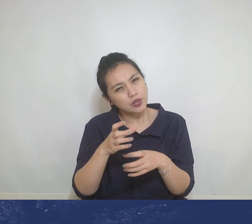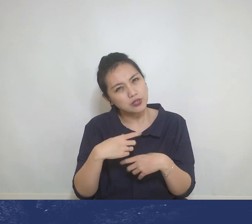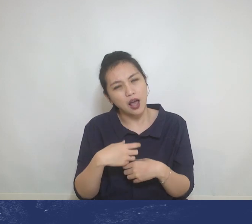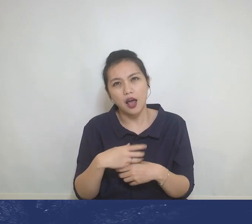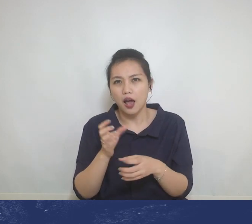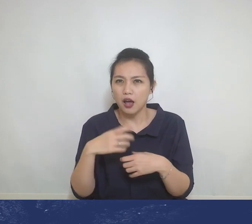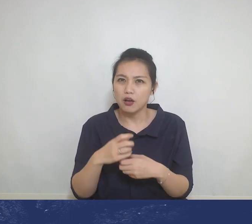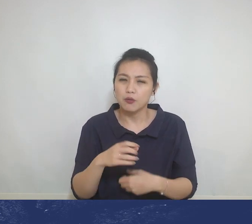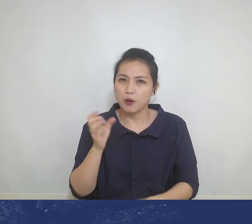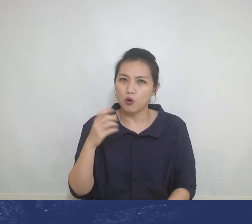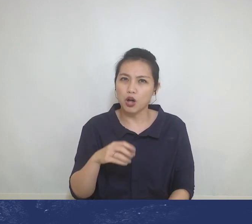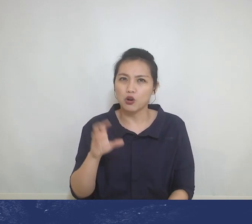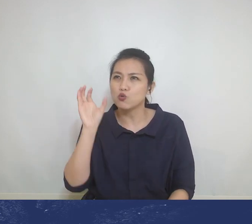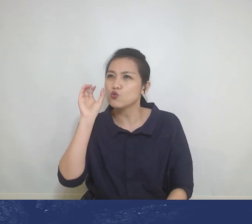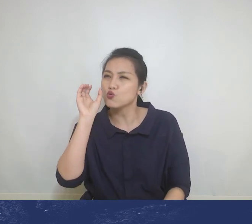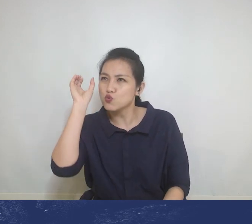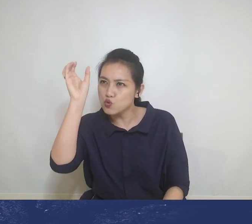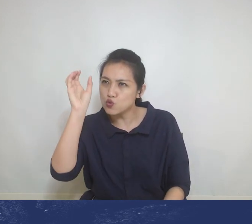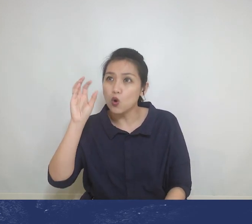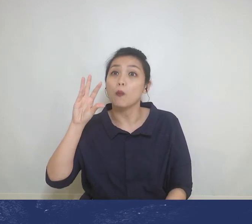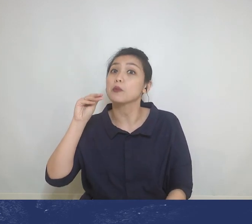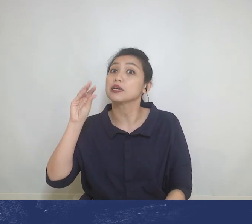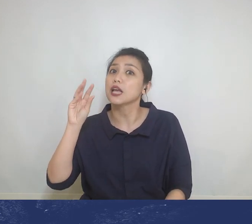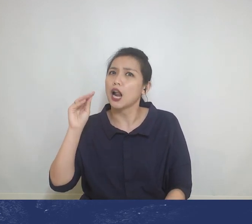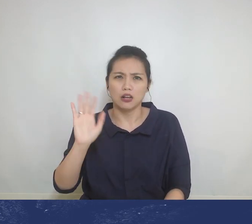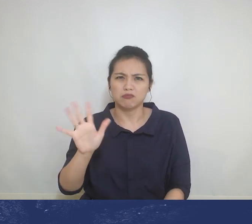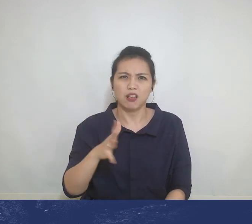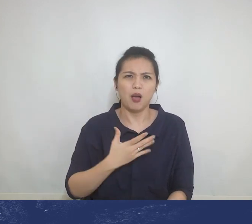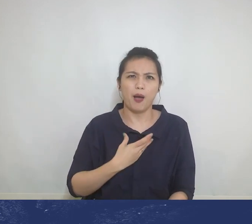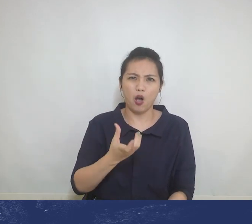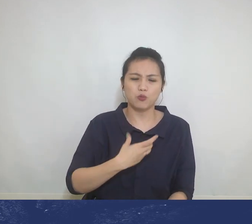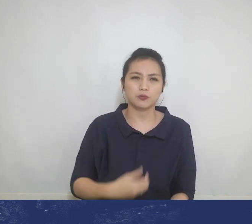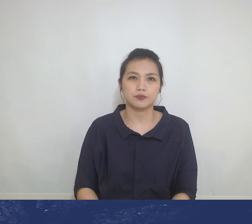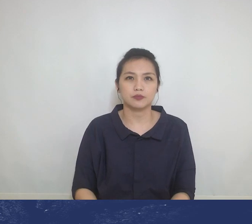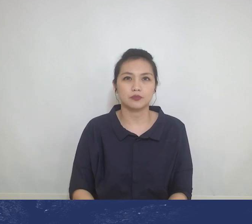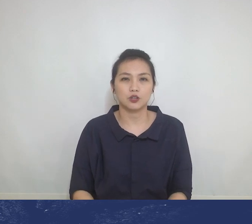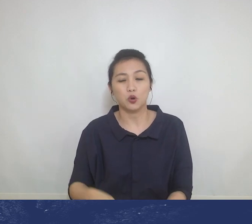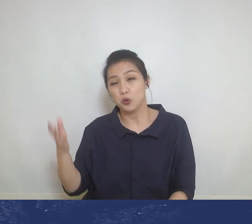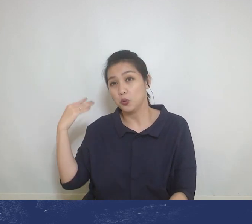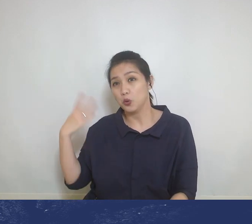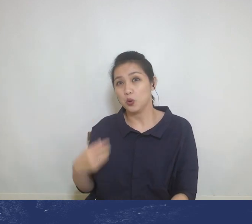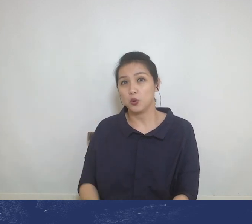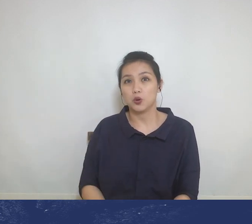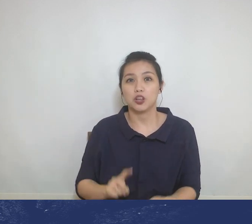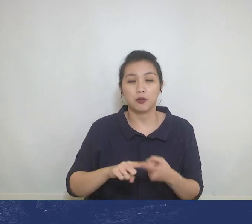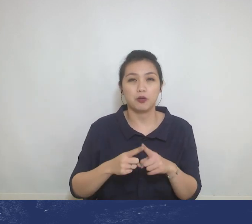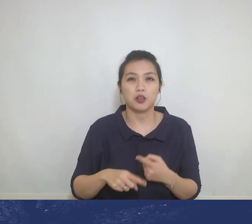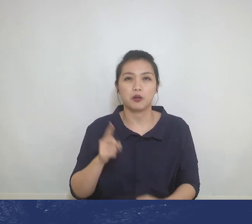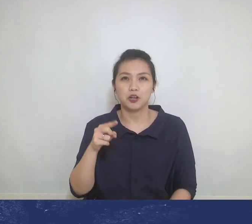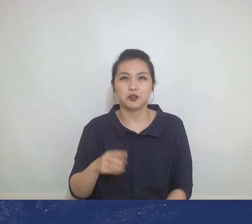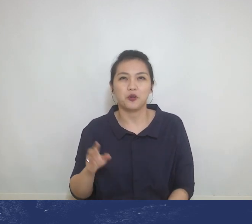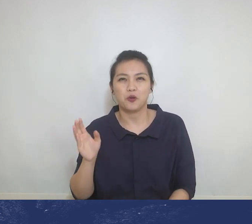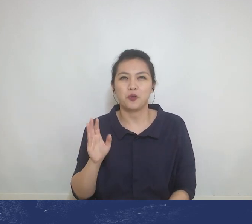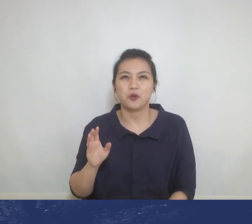bakal bikin saya enggak pede, saya itu enggak pede. Dan pernah sampai dibikin guyonan dulu waktu